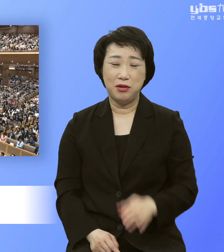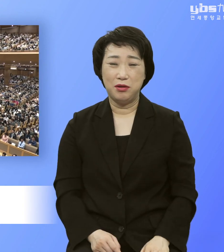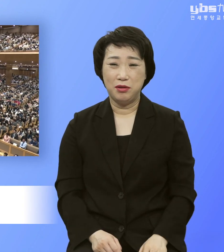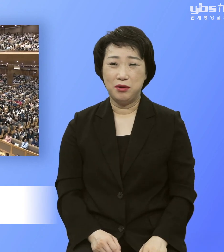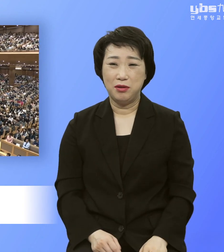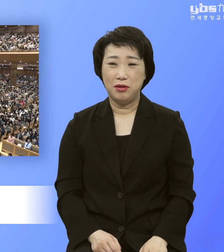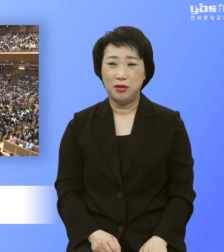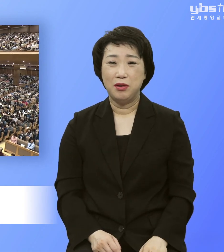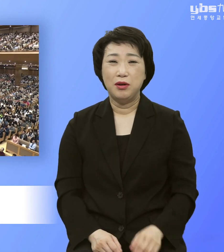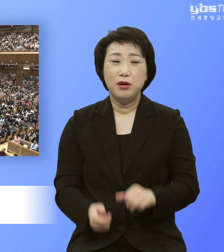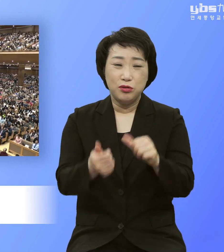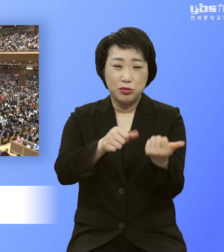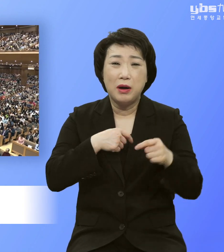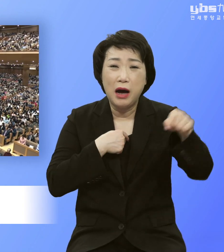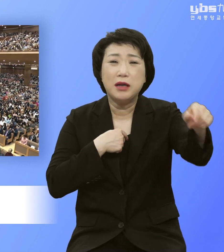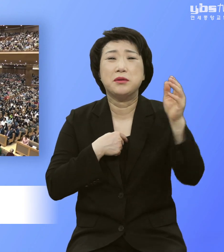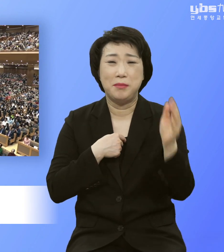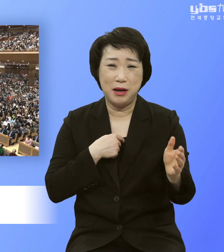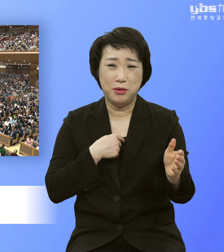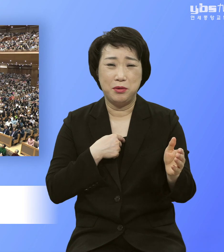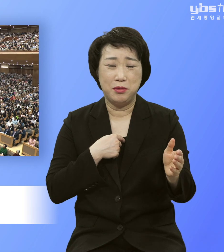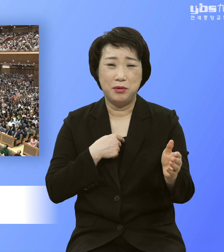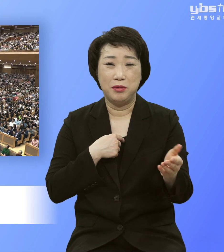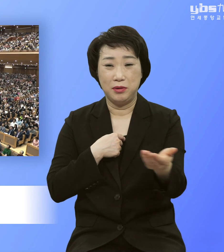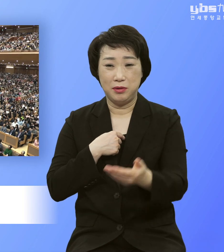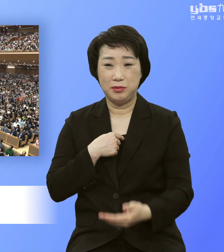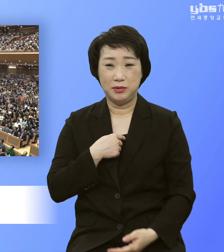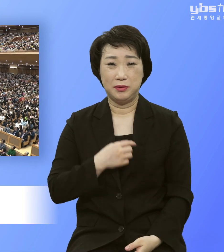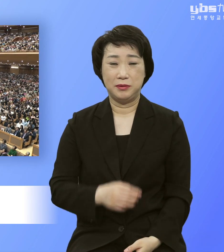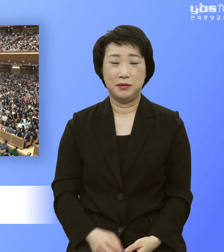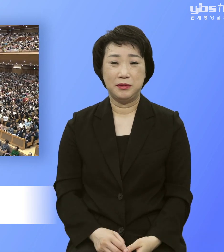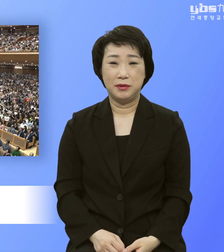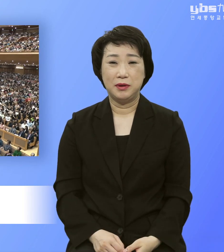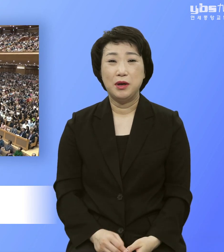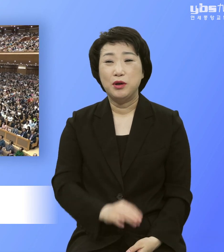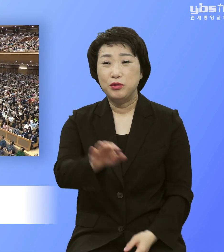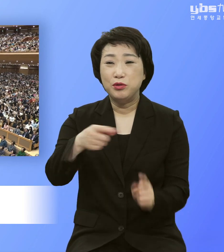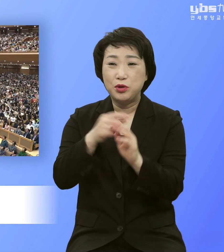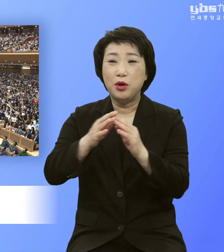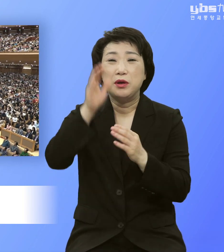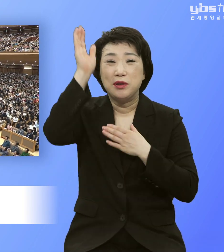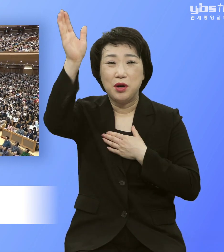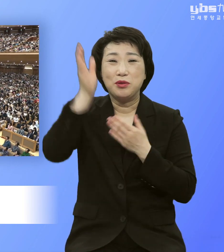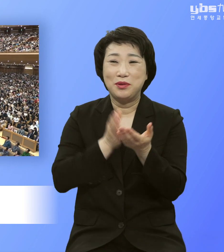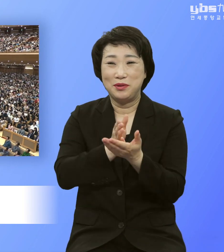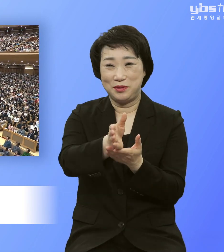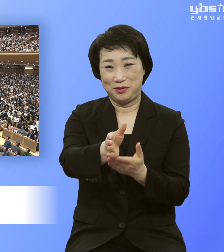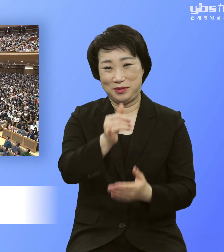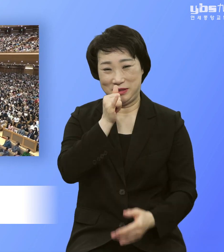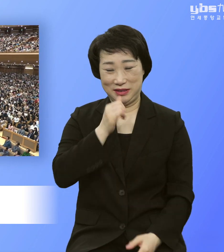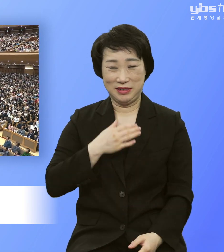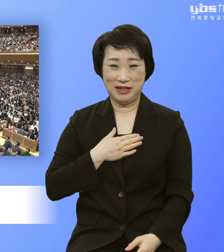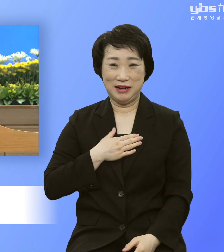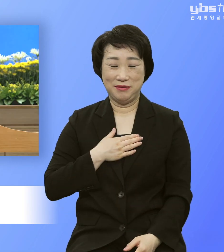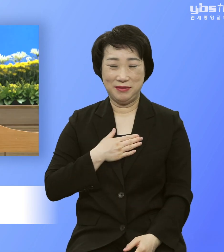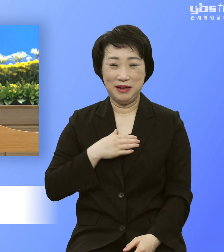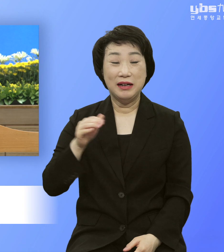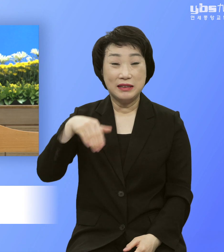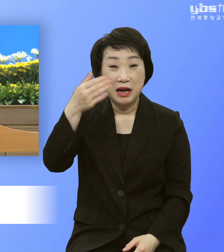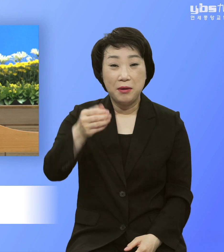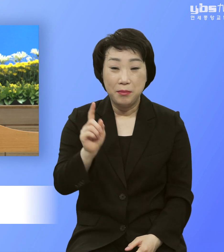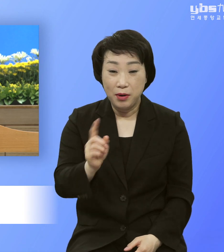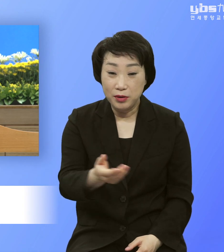죽음으로 돌아가지 말라 그 말. 응? 그게 우리 교회 설교의 주종이에요. 그 다음에